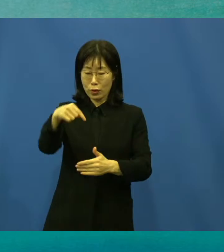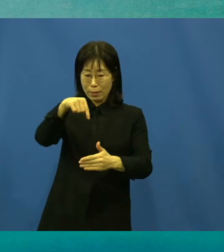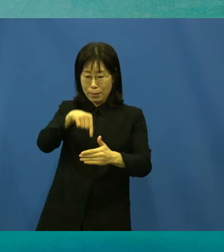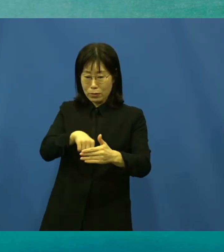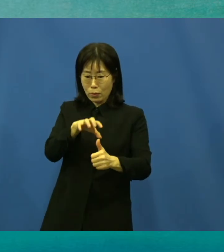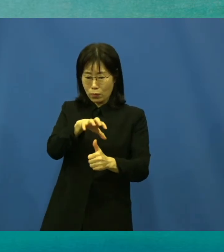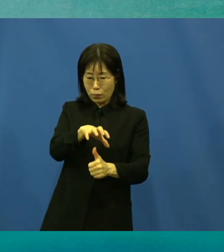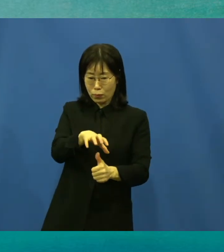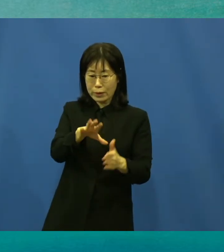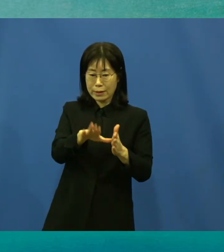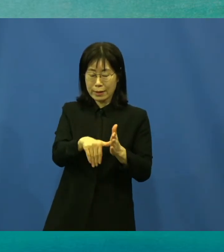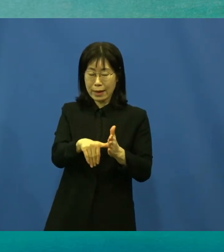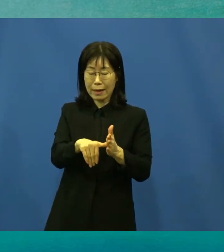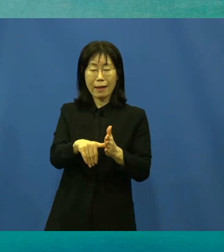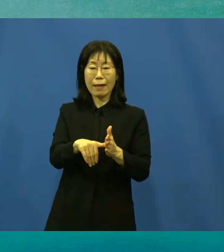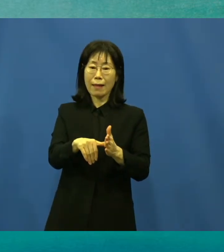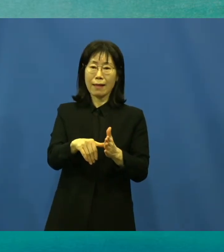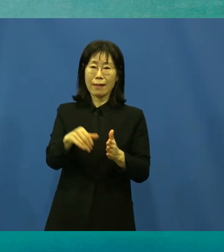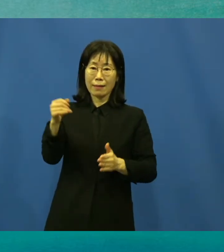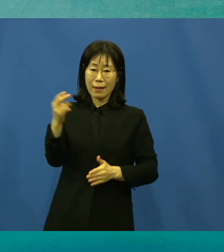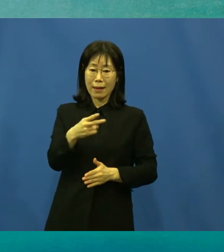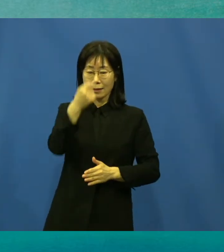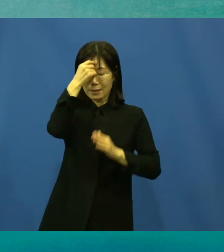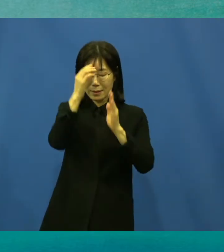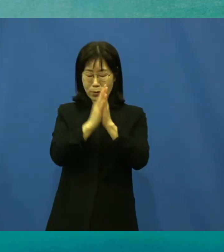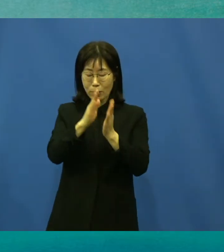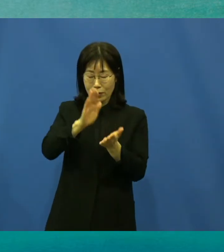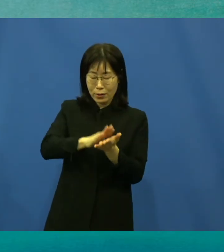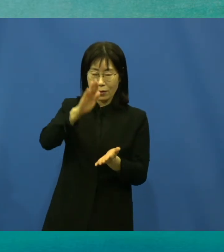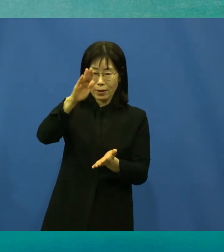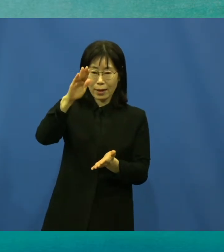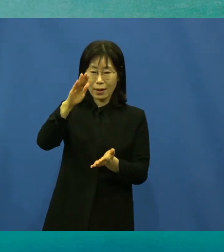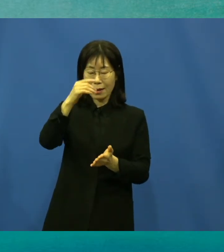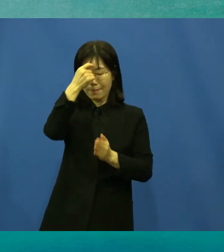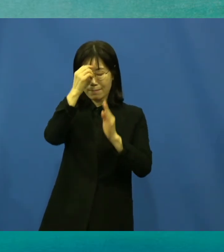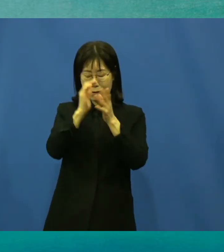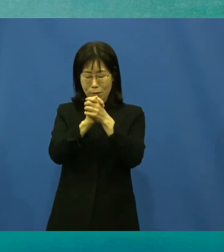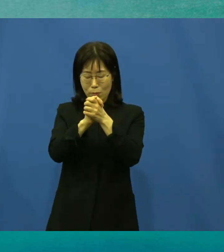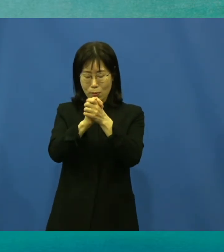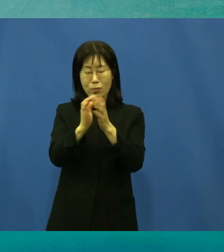삶의 주변부에 있던 기도가 삶의 중심부로 옮겨 놓는 것이죠.